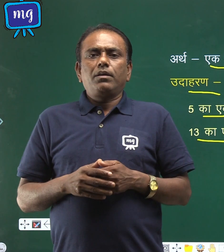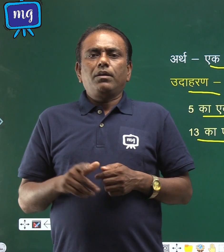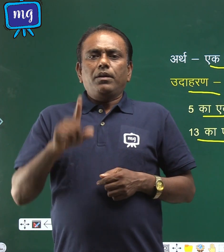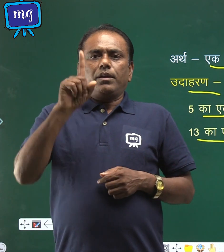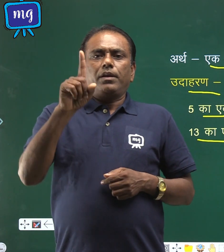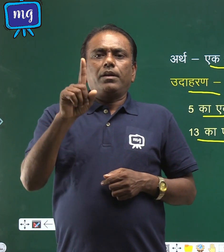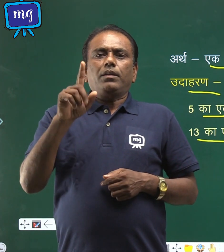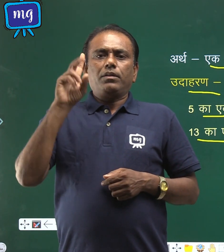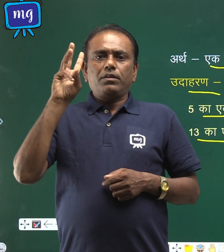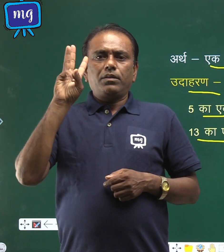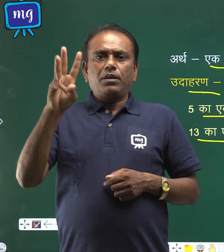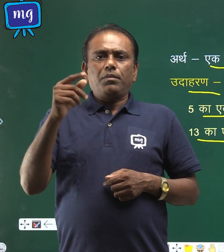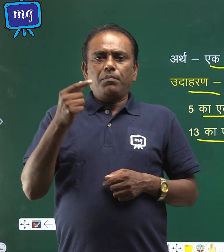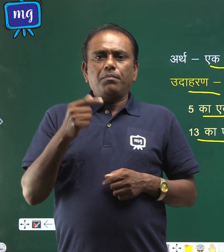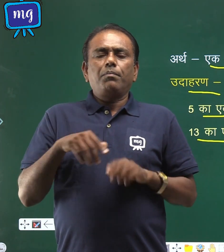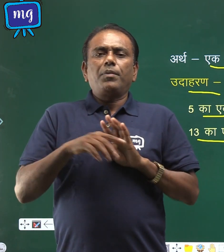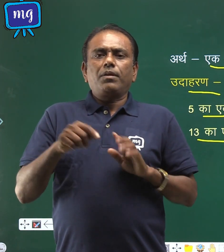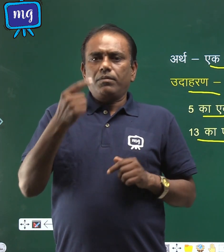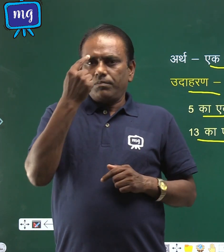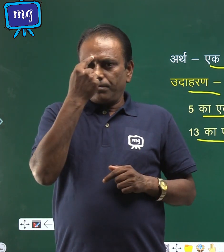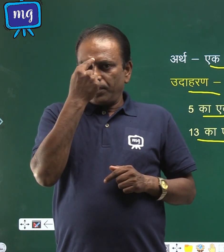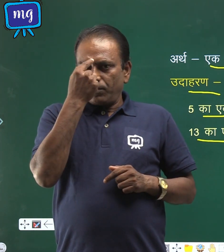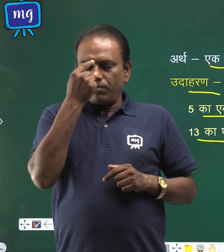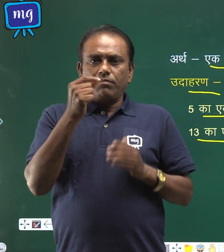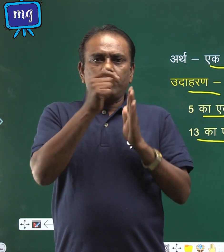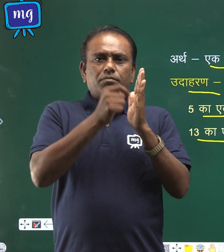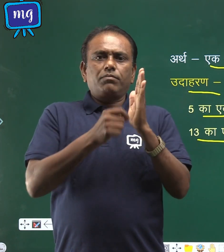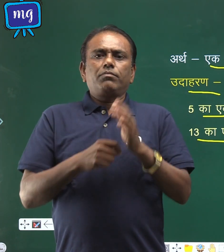13 पर बिंदु लगा देंगे